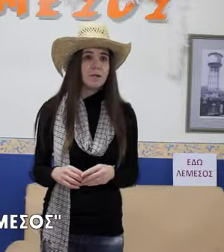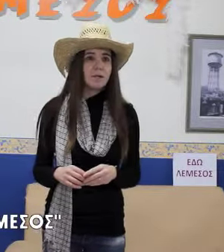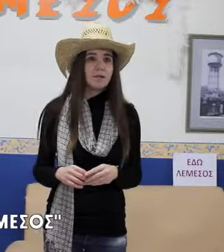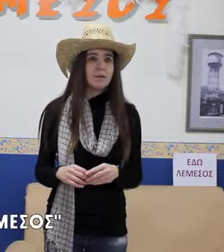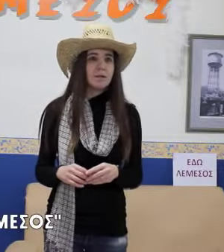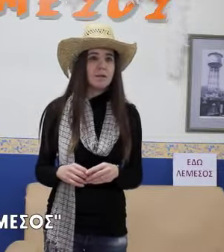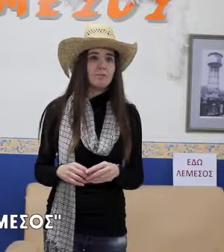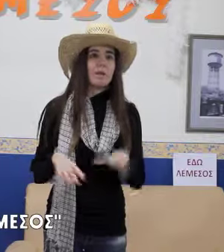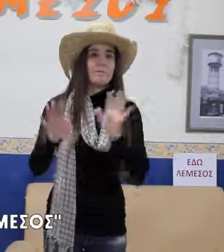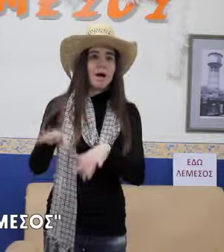Παρέλαση κανταδόρων.